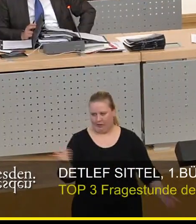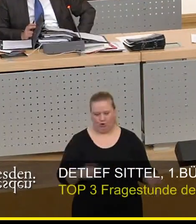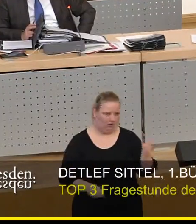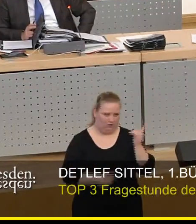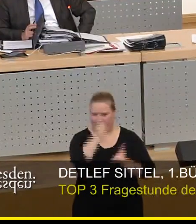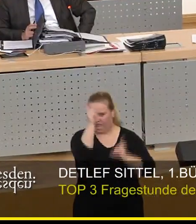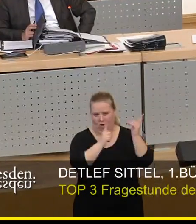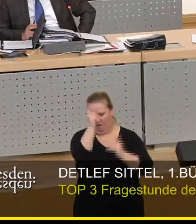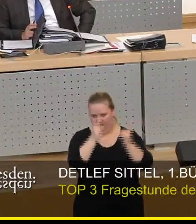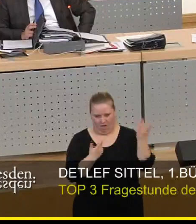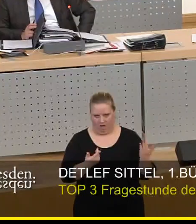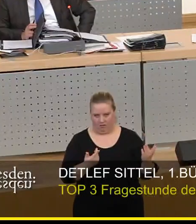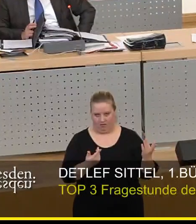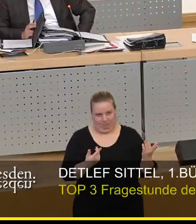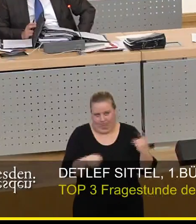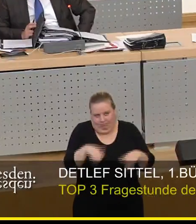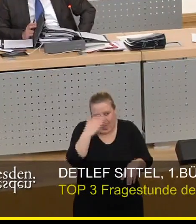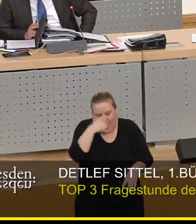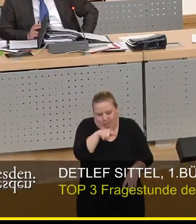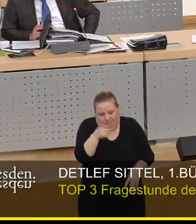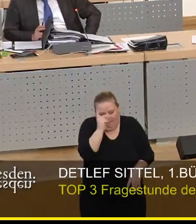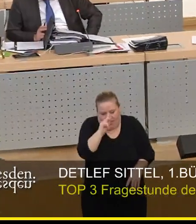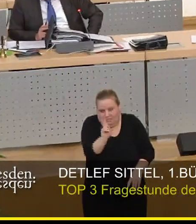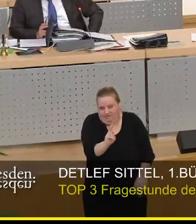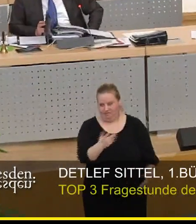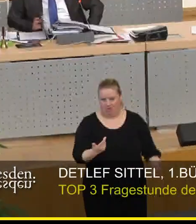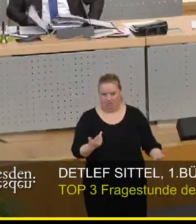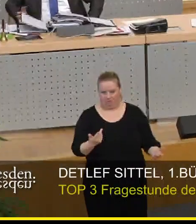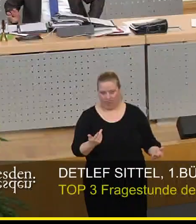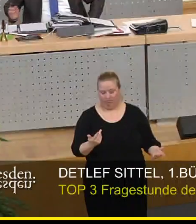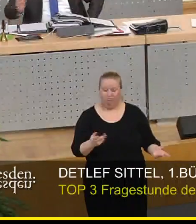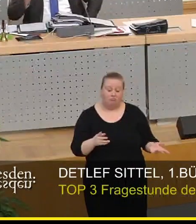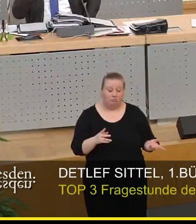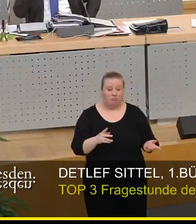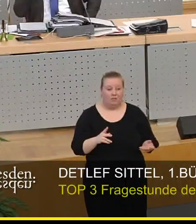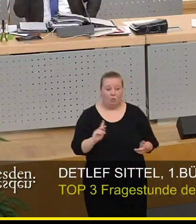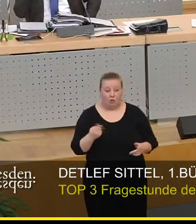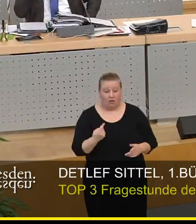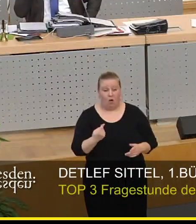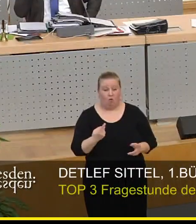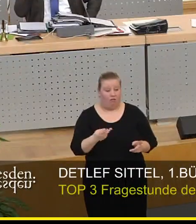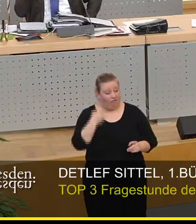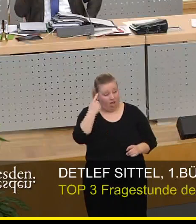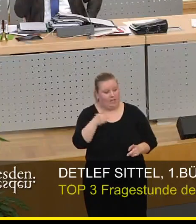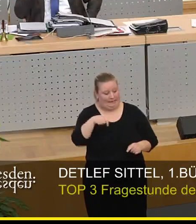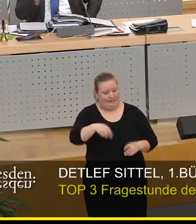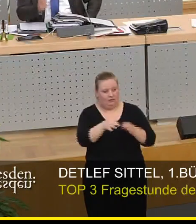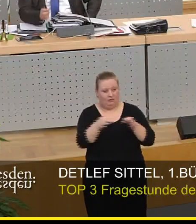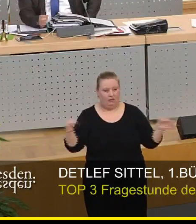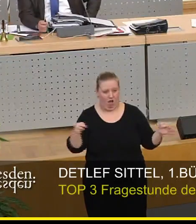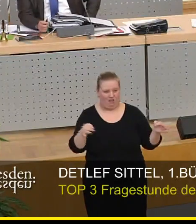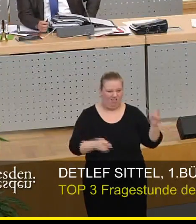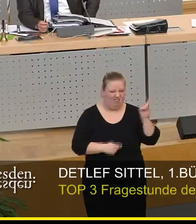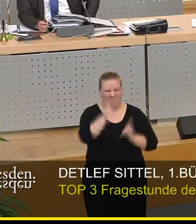am 13. Februar diesen Jahres während des Glockengeläuts entzündet haben. Das Abbrennen von Pyrotechnik an diesem Tag empfinde